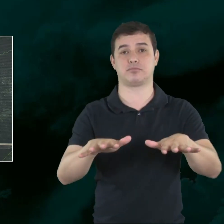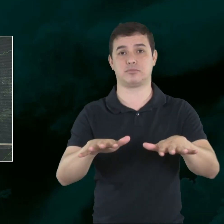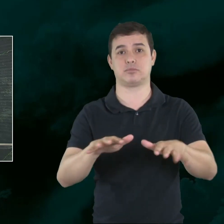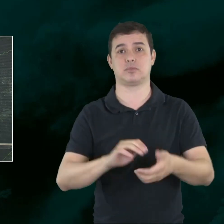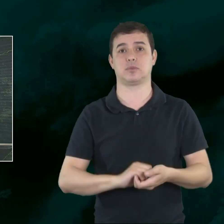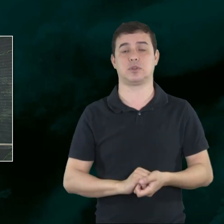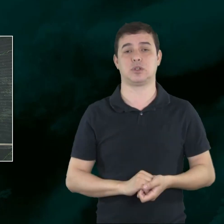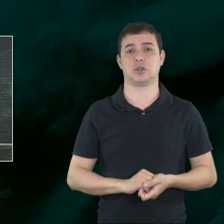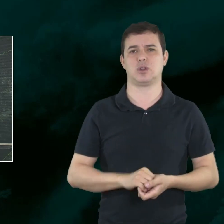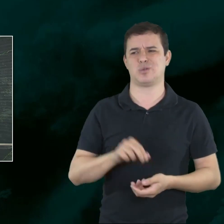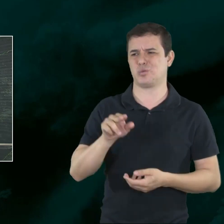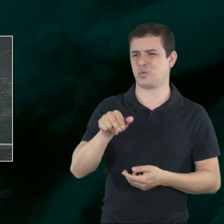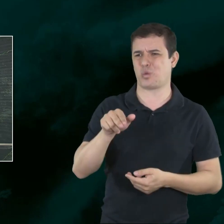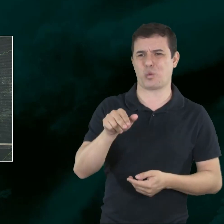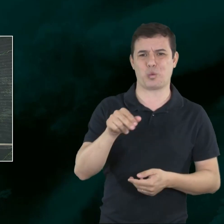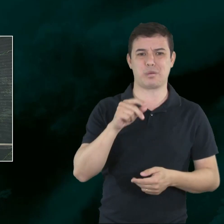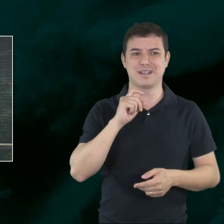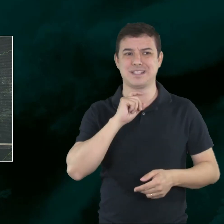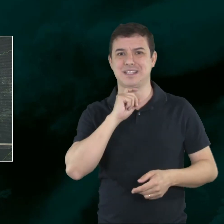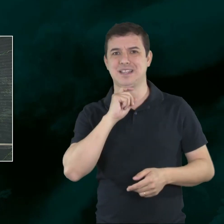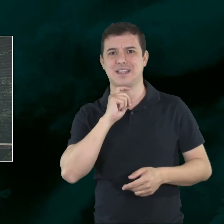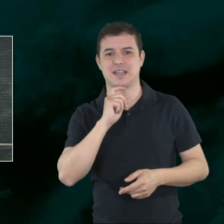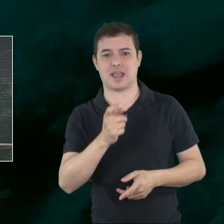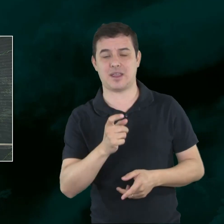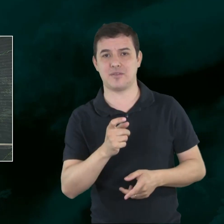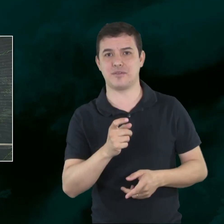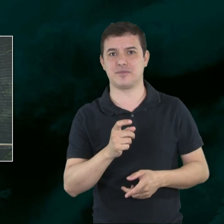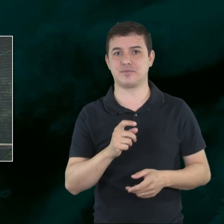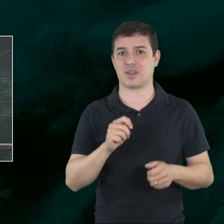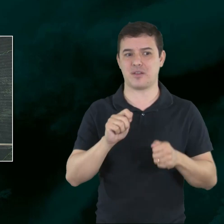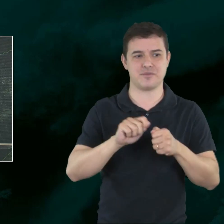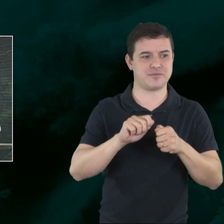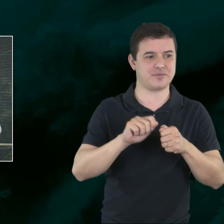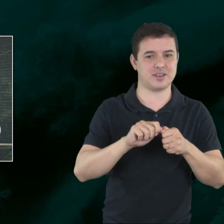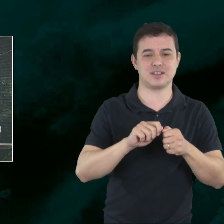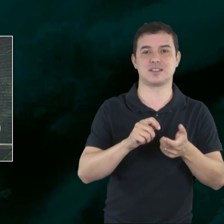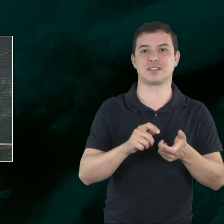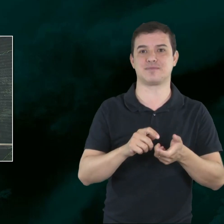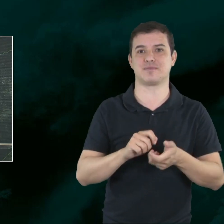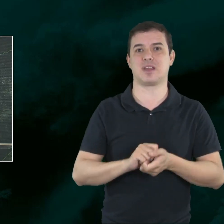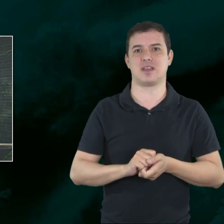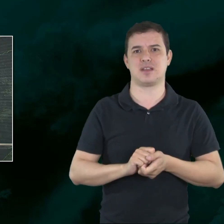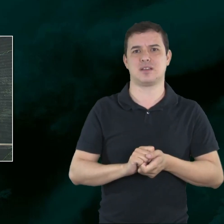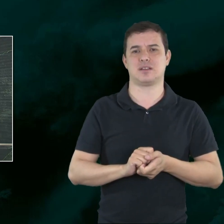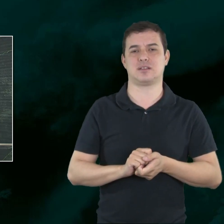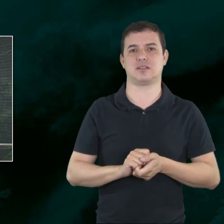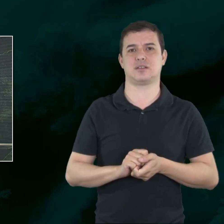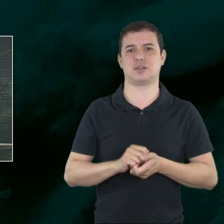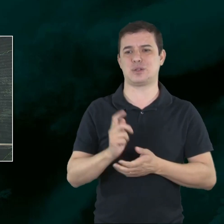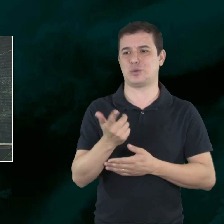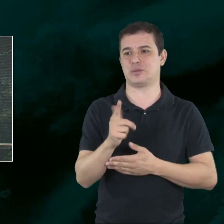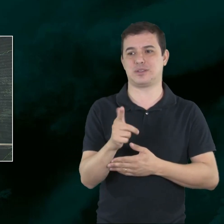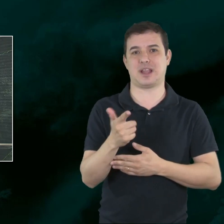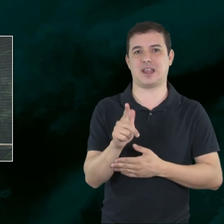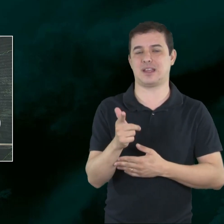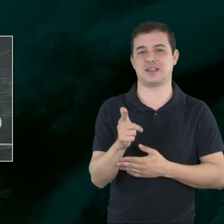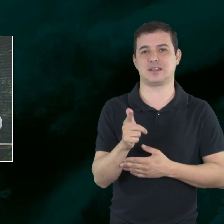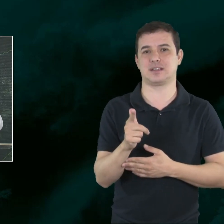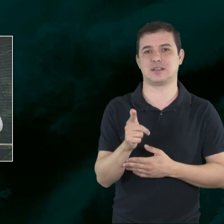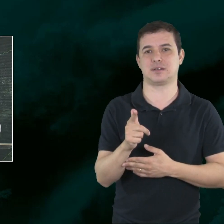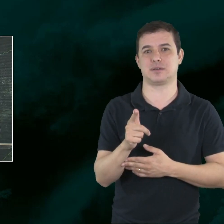humana. Na história da humanidade, queridos irmãos, não há precedente de